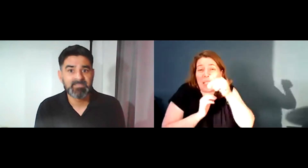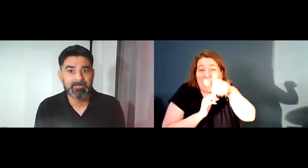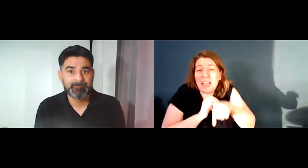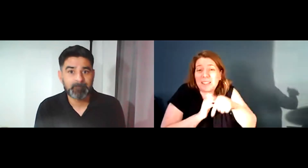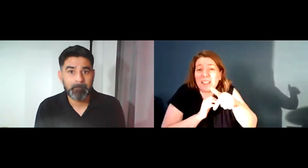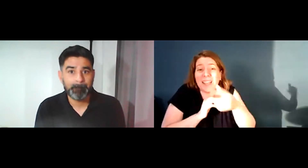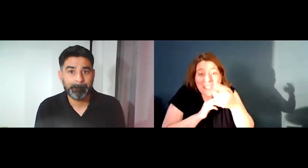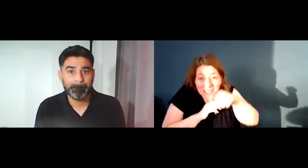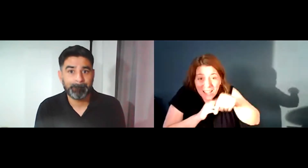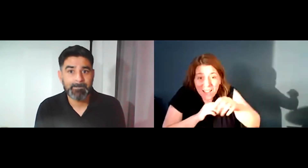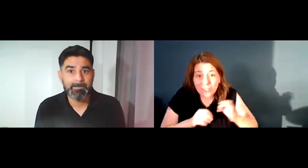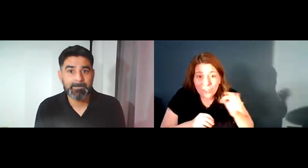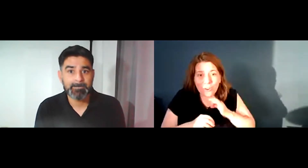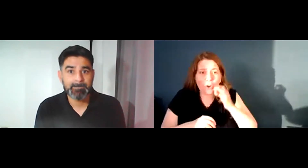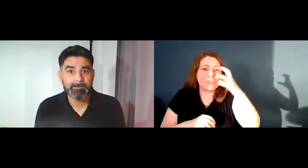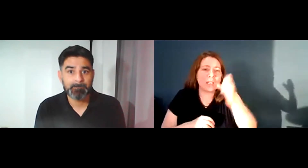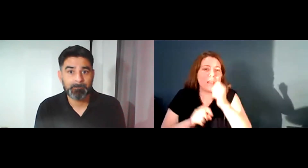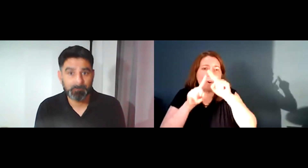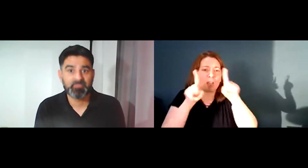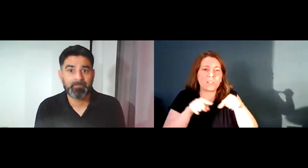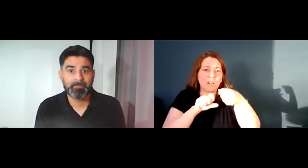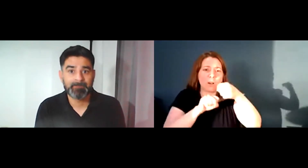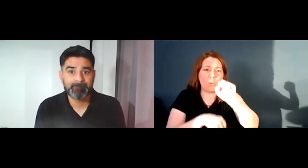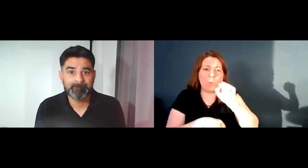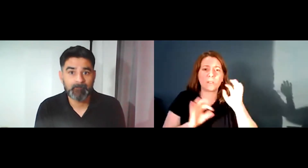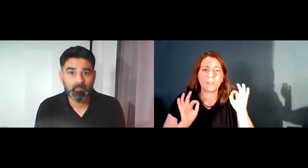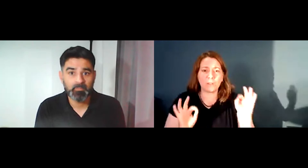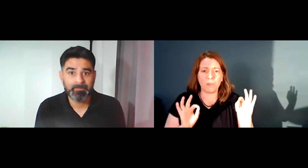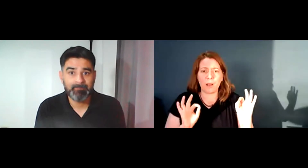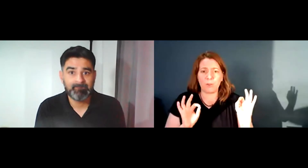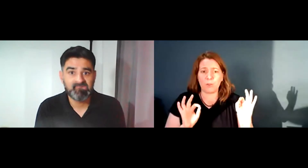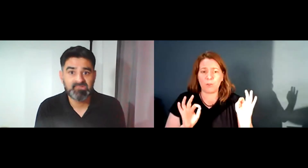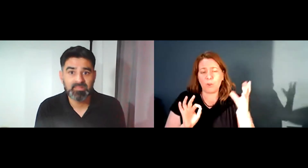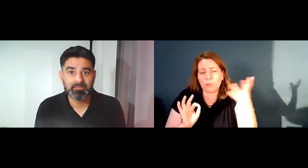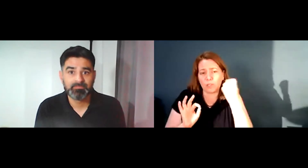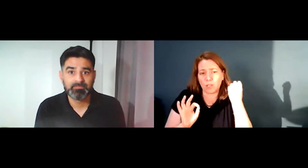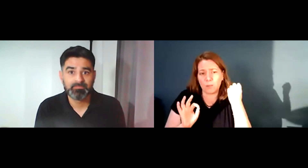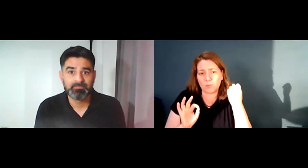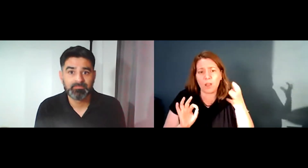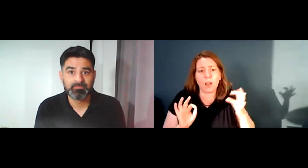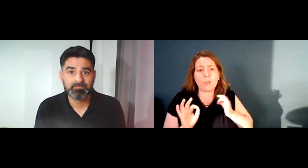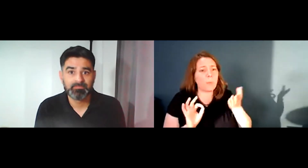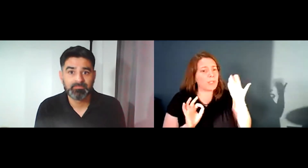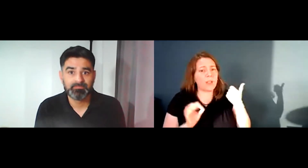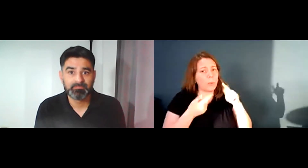recién este año conseguimos que haya un certificado, lo conseguimos. Años pasados no